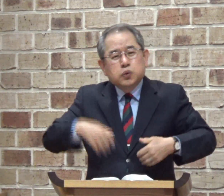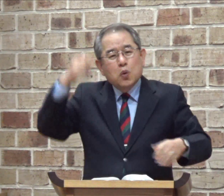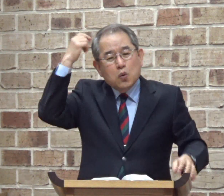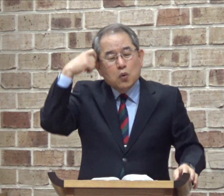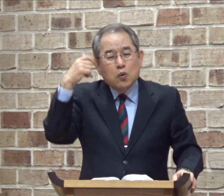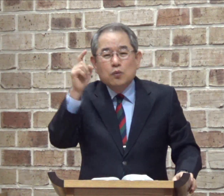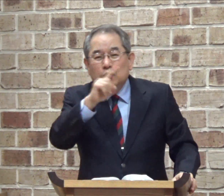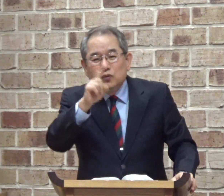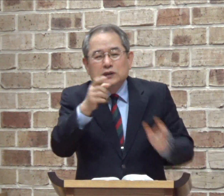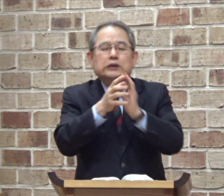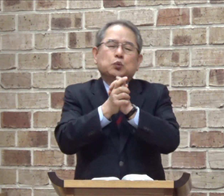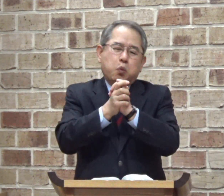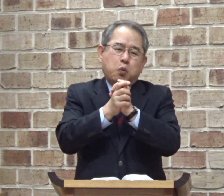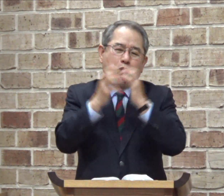오늘 그 모습을 보면서